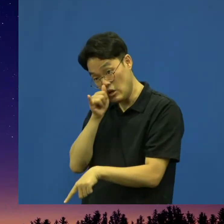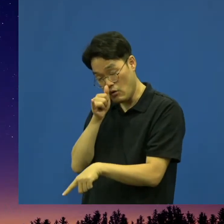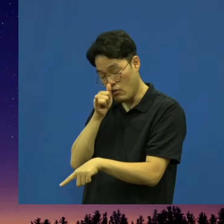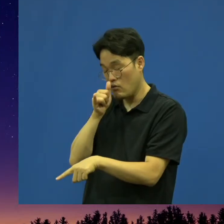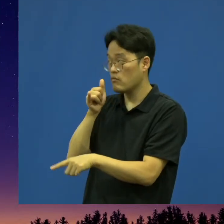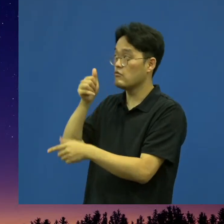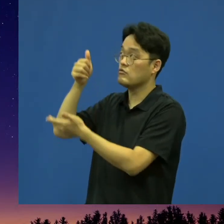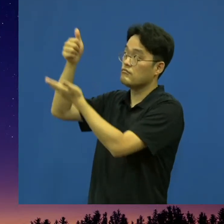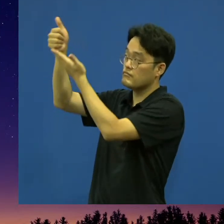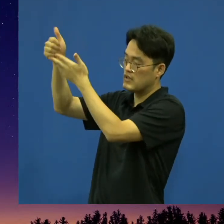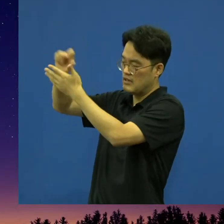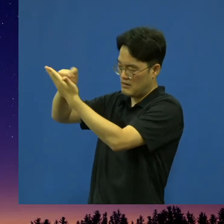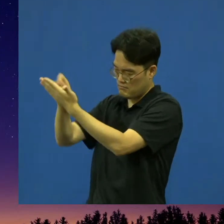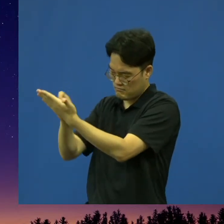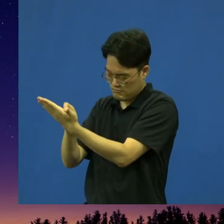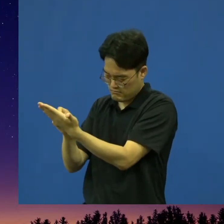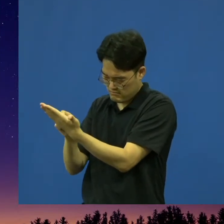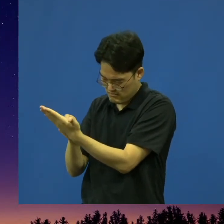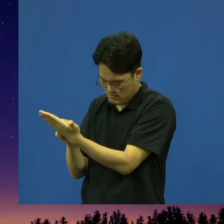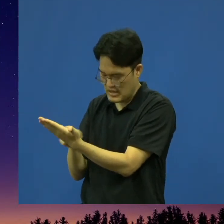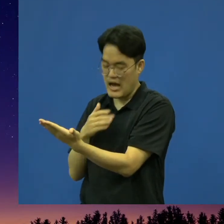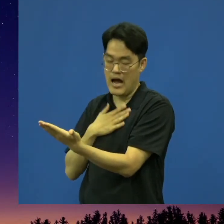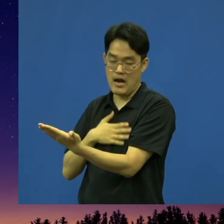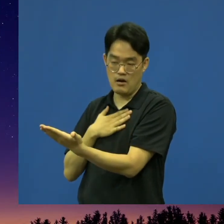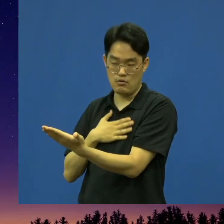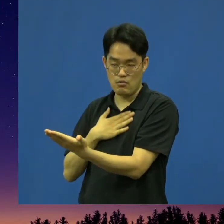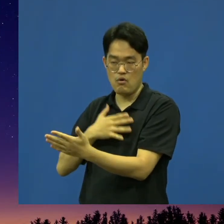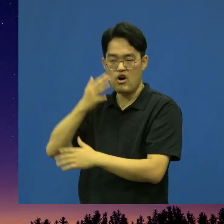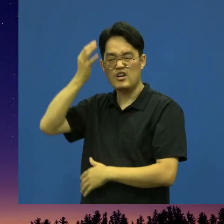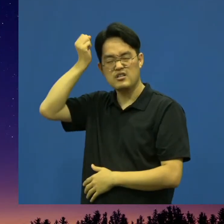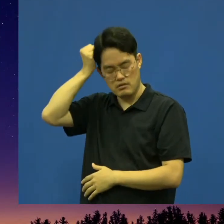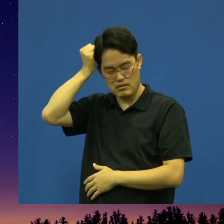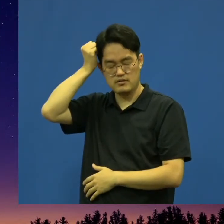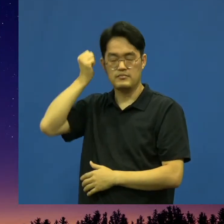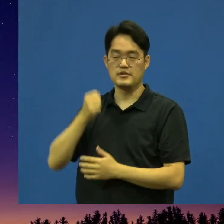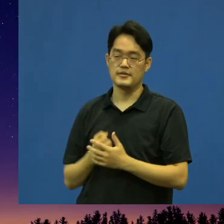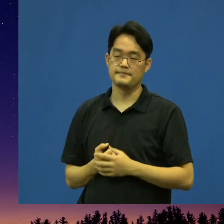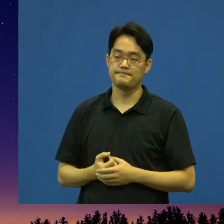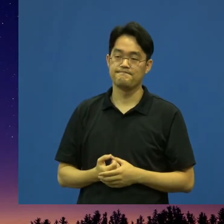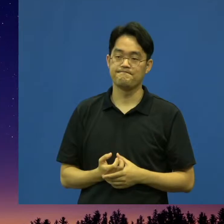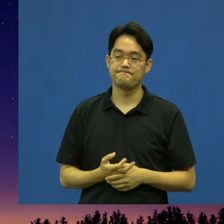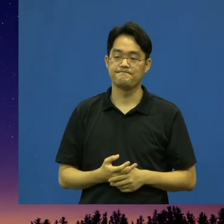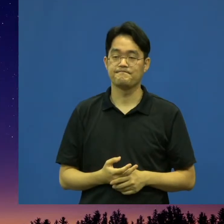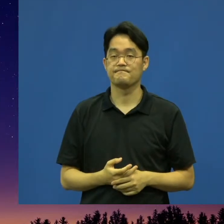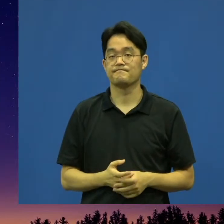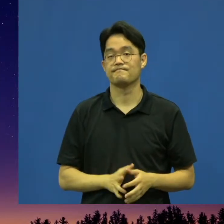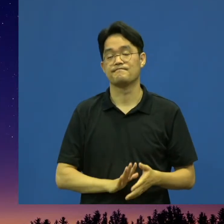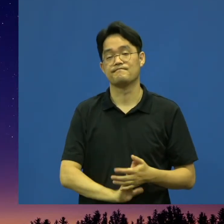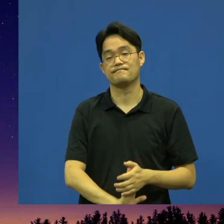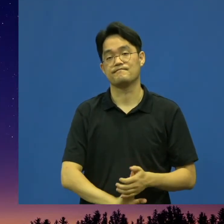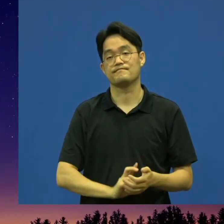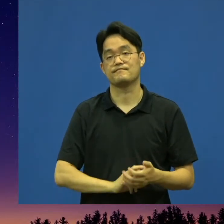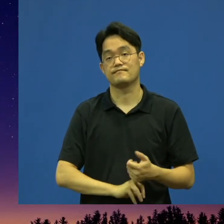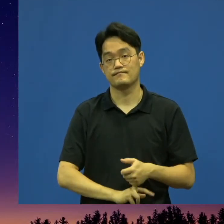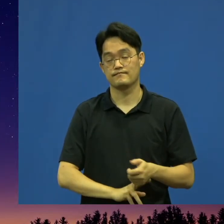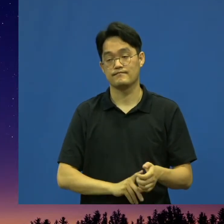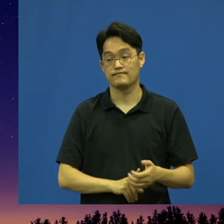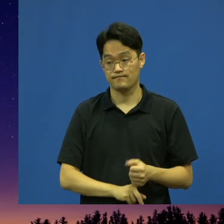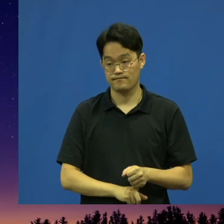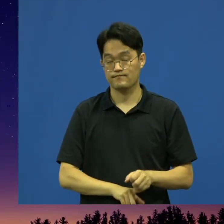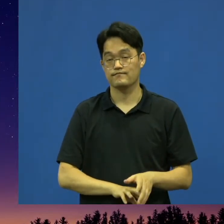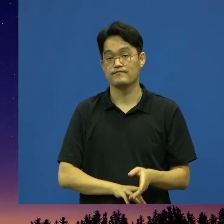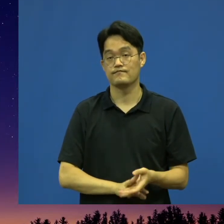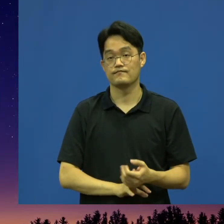기록해서 아시고 기억하세요. 우리 선배님들도